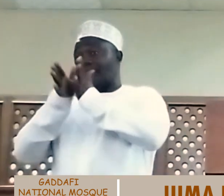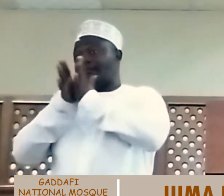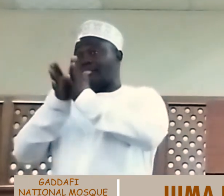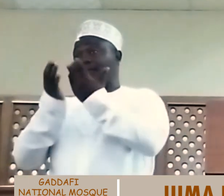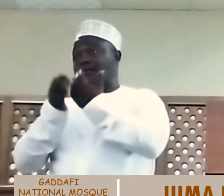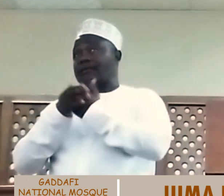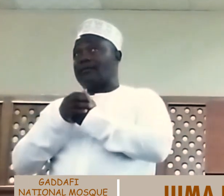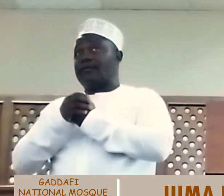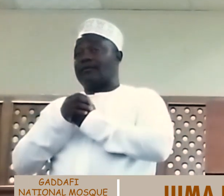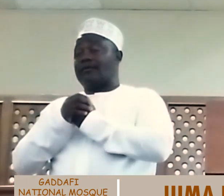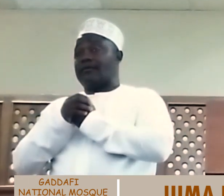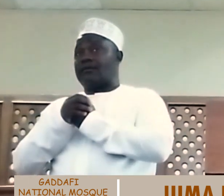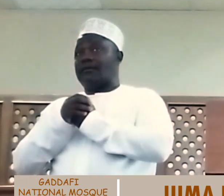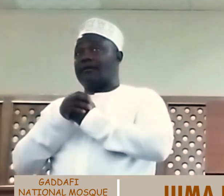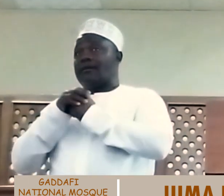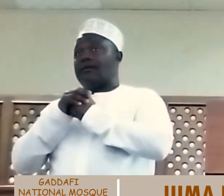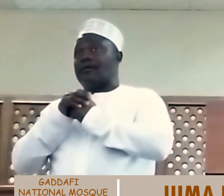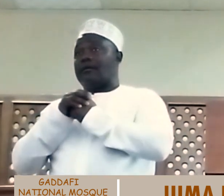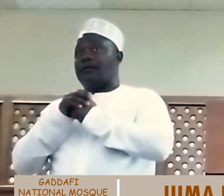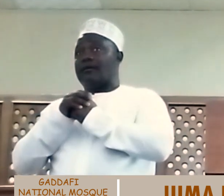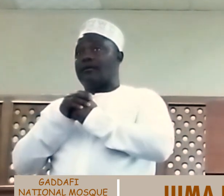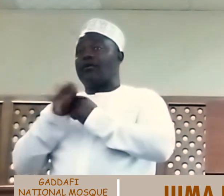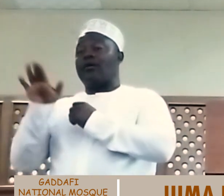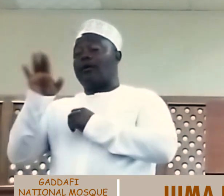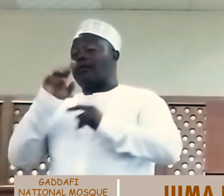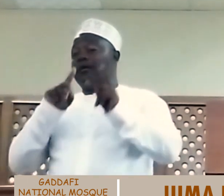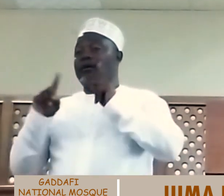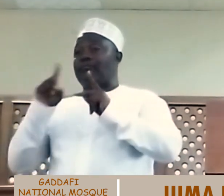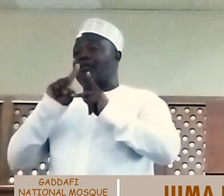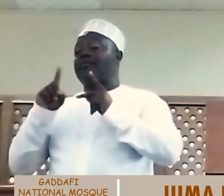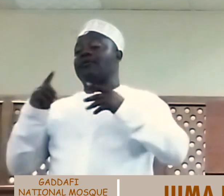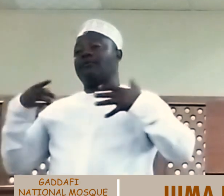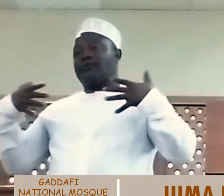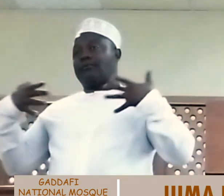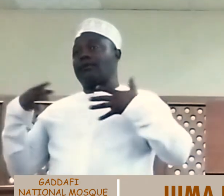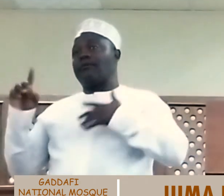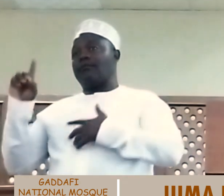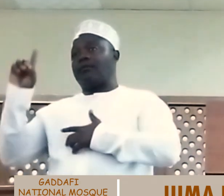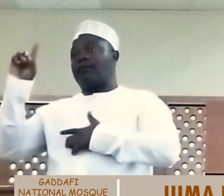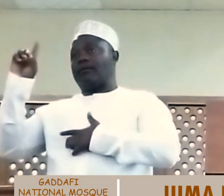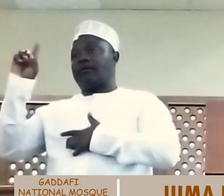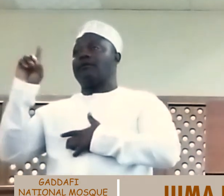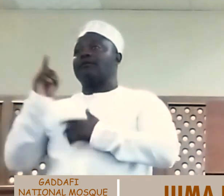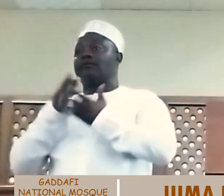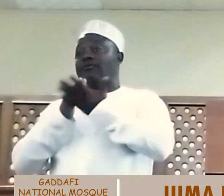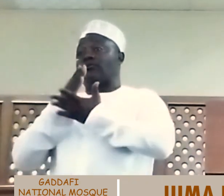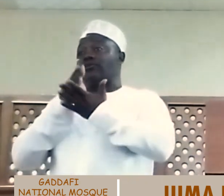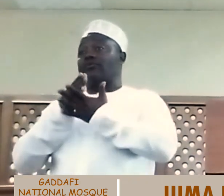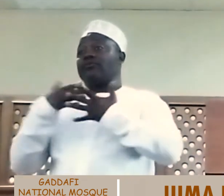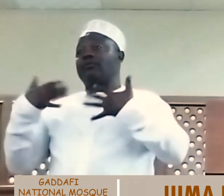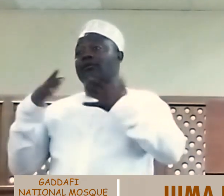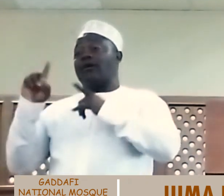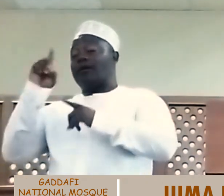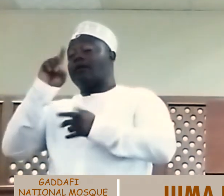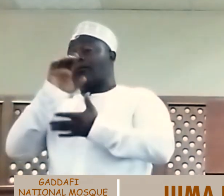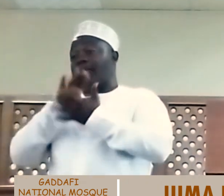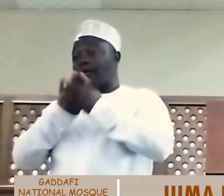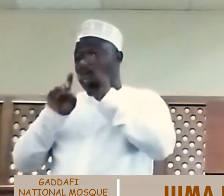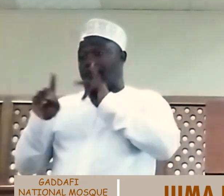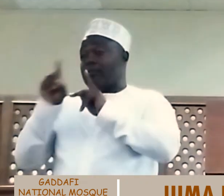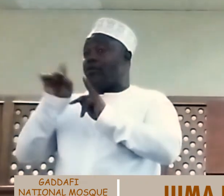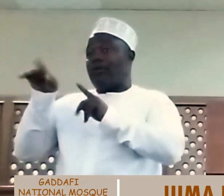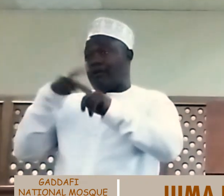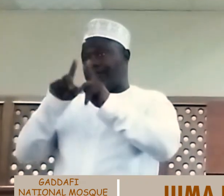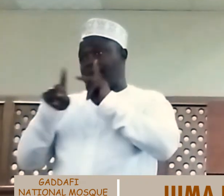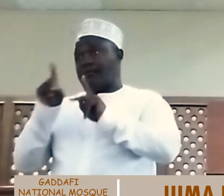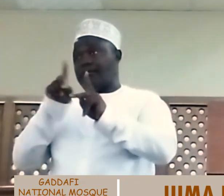التنزيل يا أيها الناس اتقوا ربكم الذي خلقكم من نفس واحدة